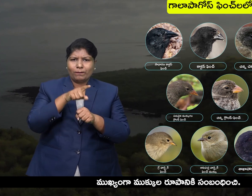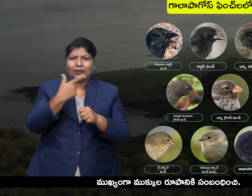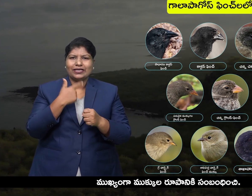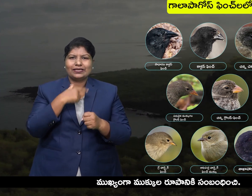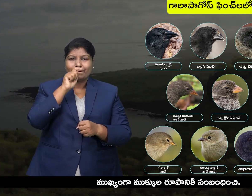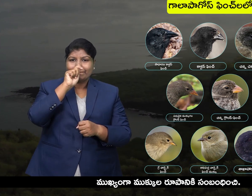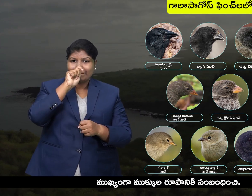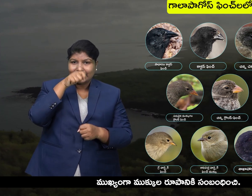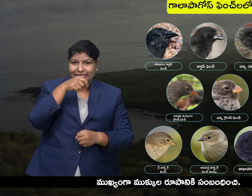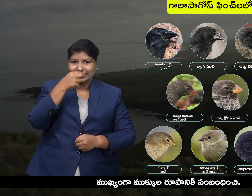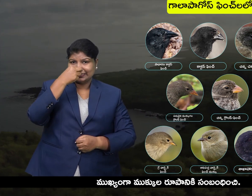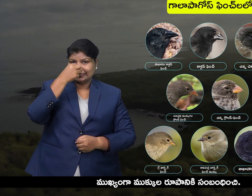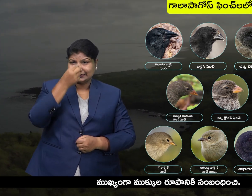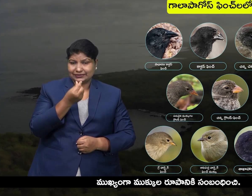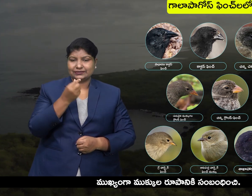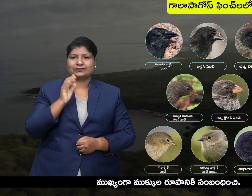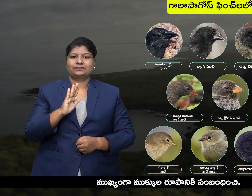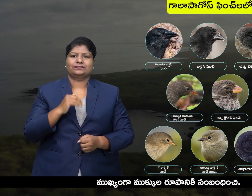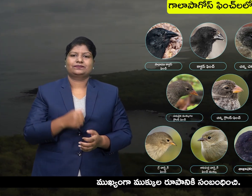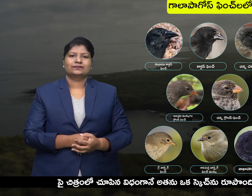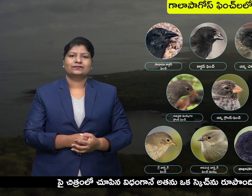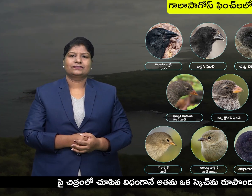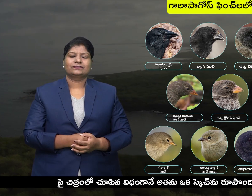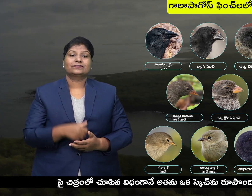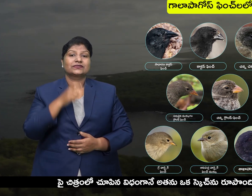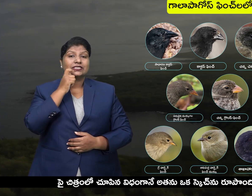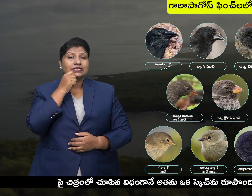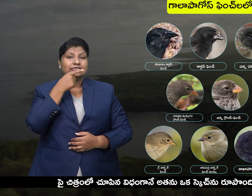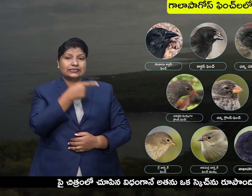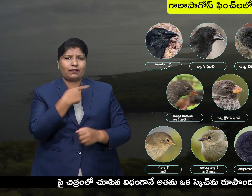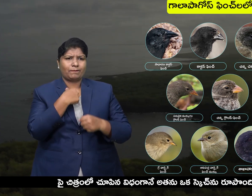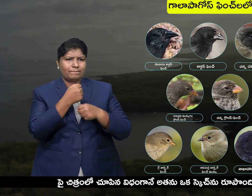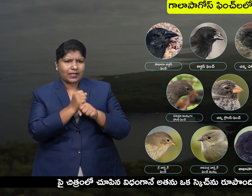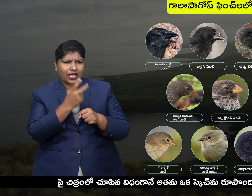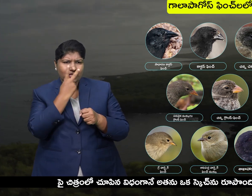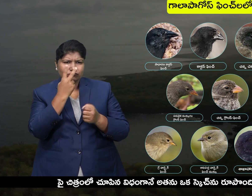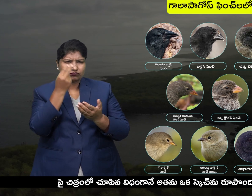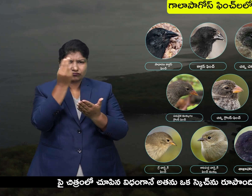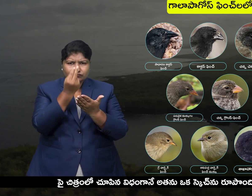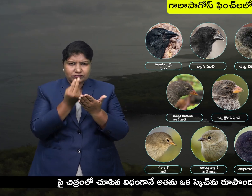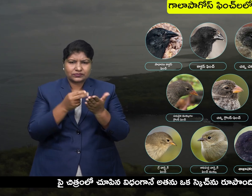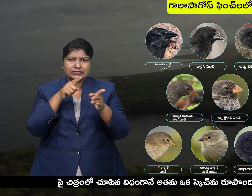పై చిత్రంలో చూపిన విధంగానే అతను ఒక స్కెచ్ను రూపొందించాడు.